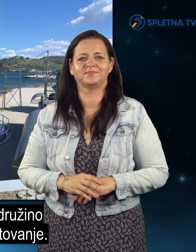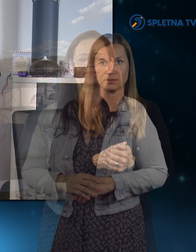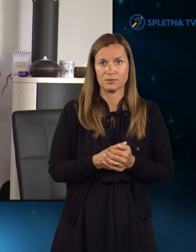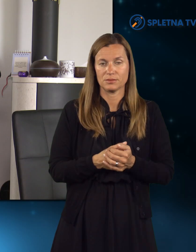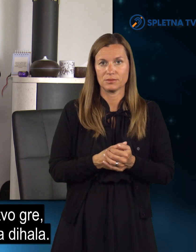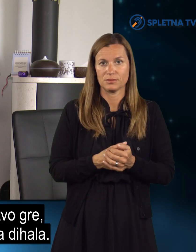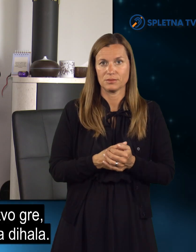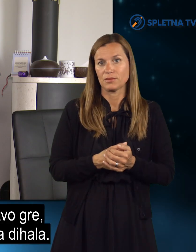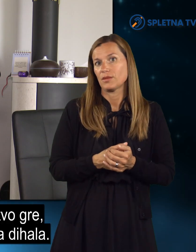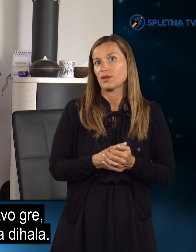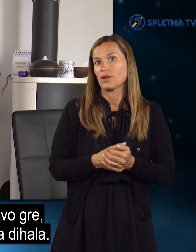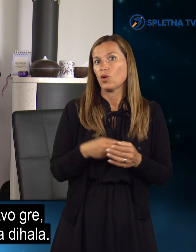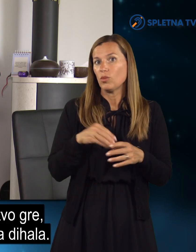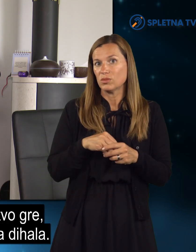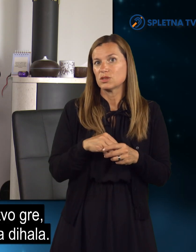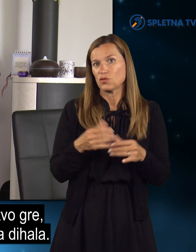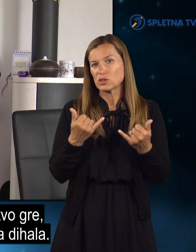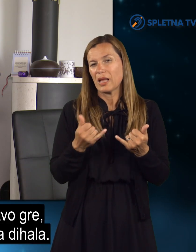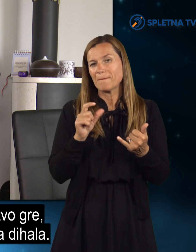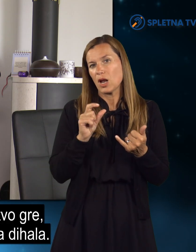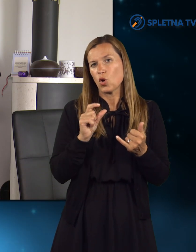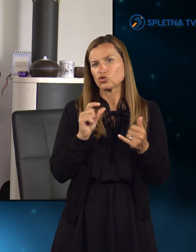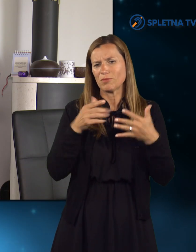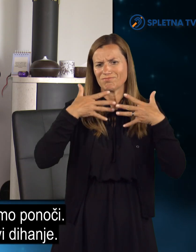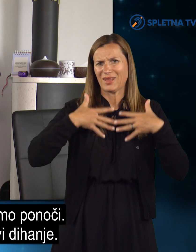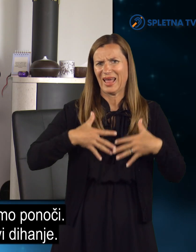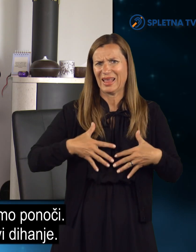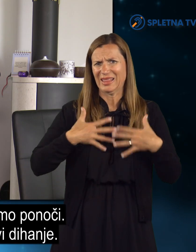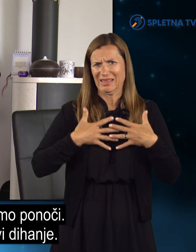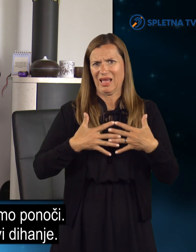potovanje. Zdaj v bistvu malo migrena dihala,